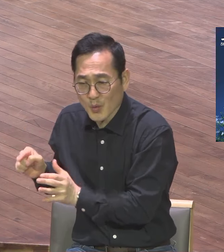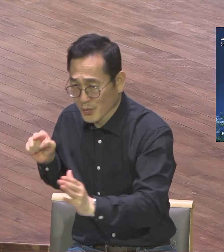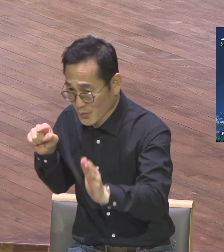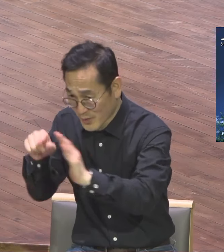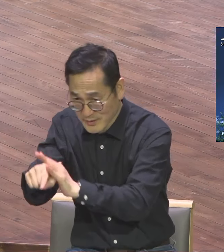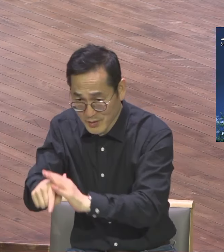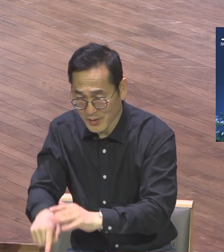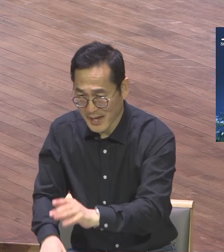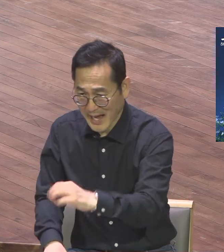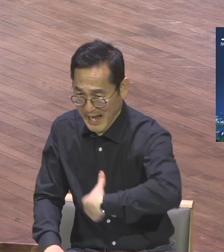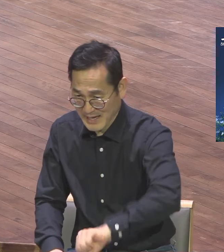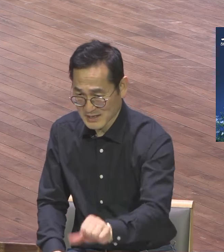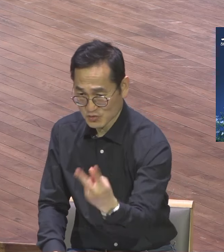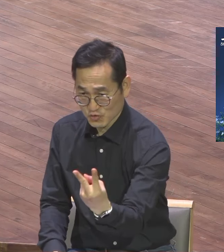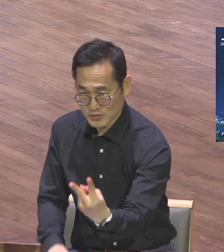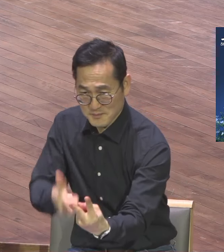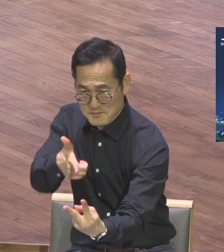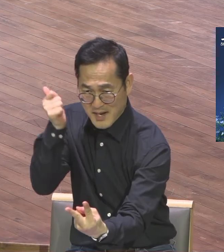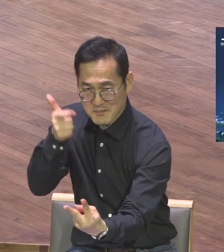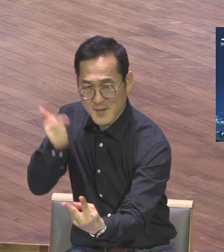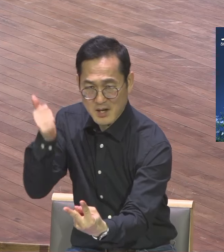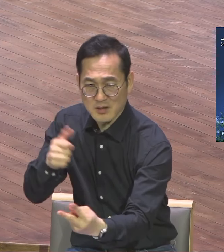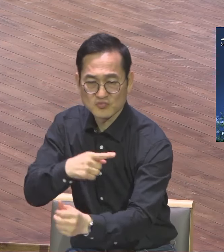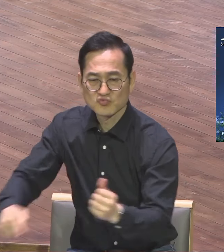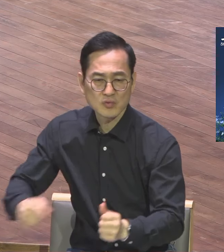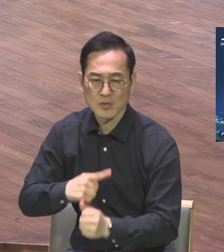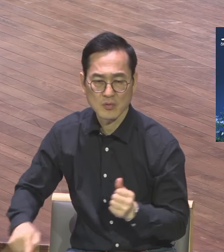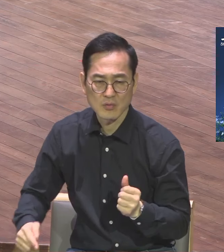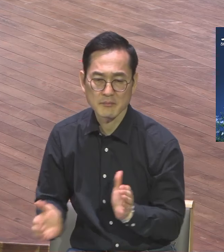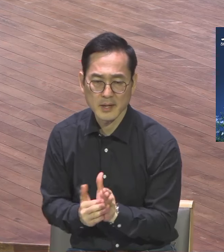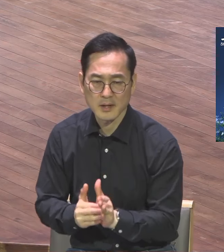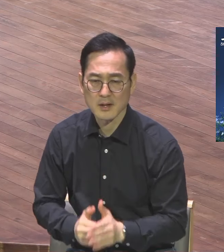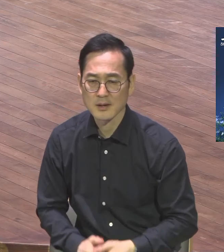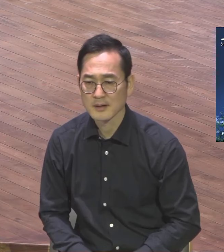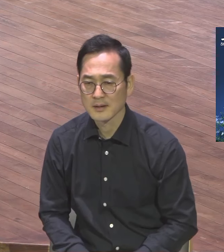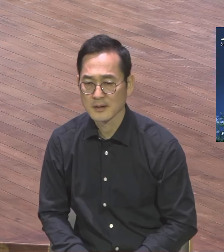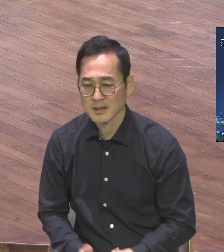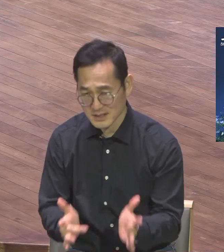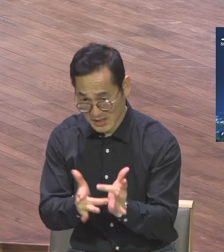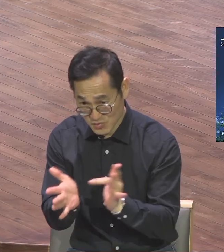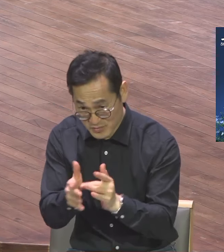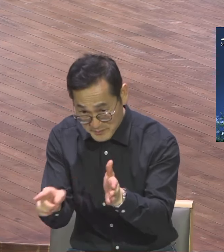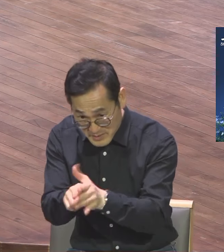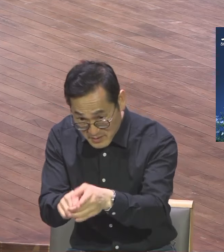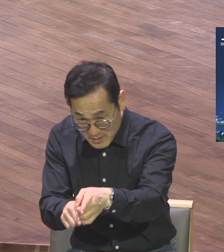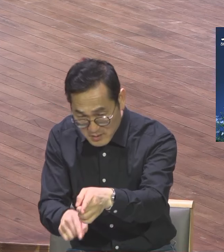아들 둘 죽이고 부인도 총을 다 죽여버려. 예수 믿는다고